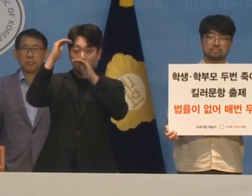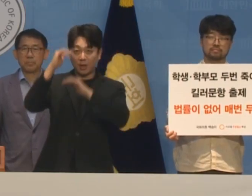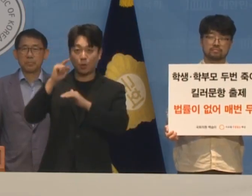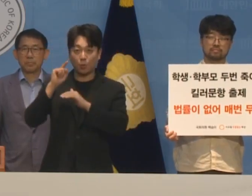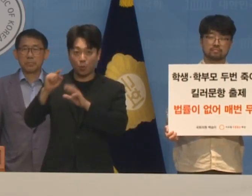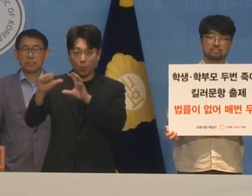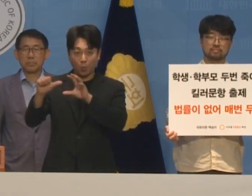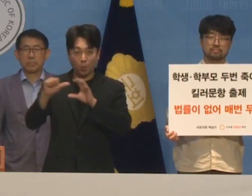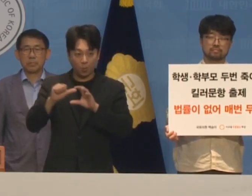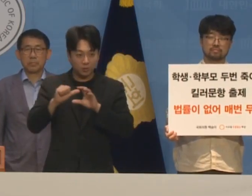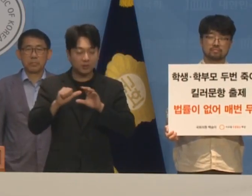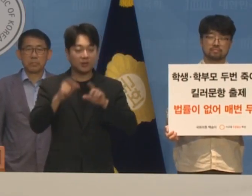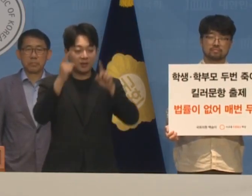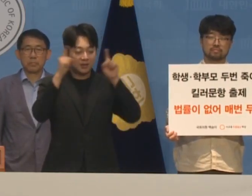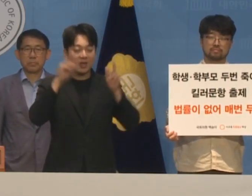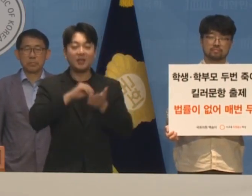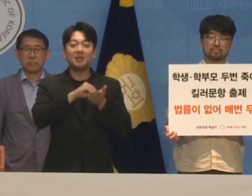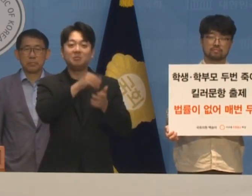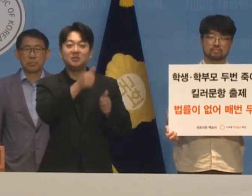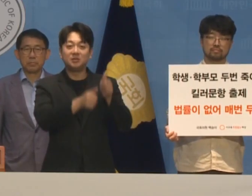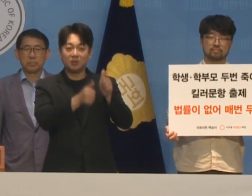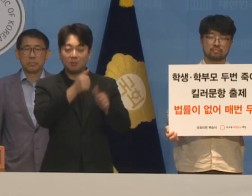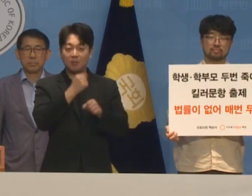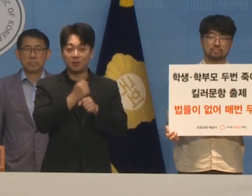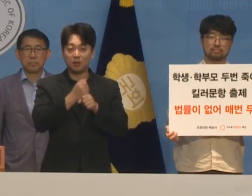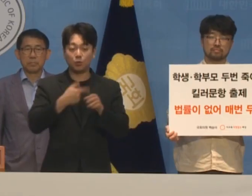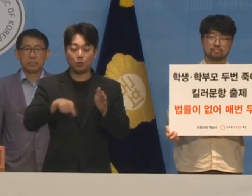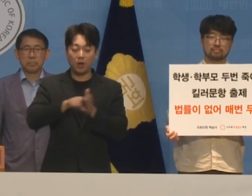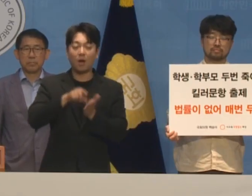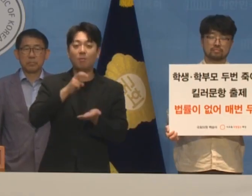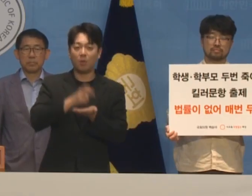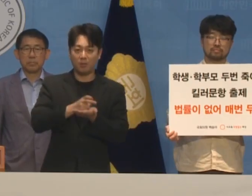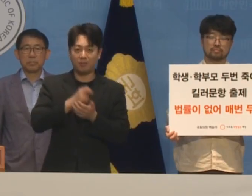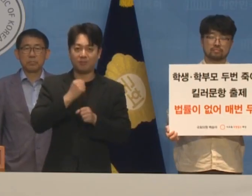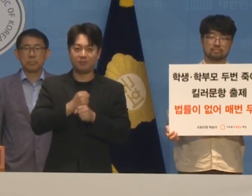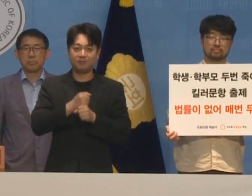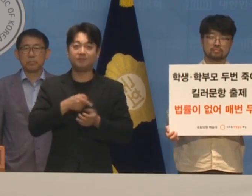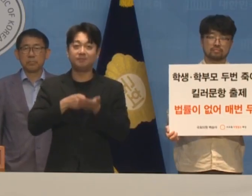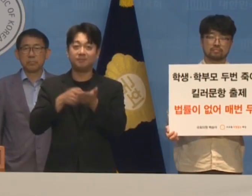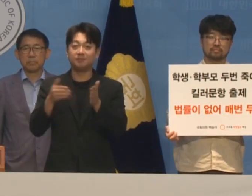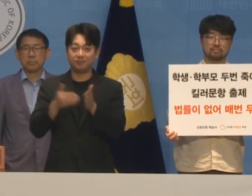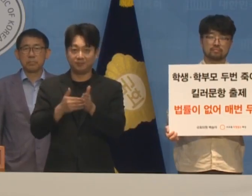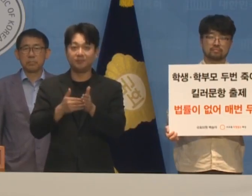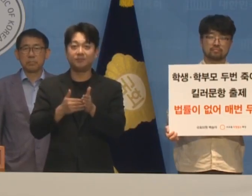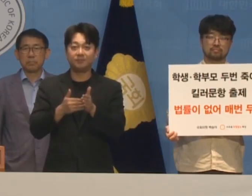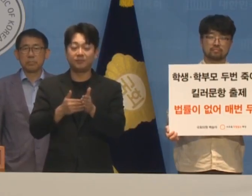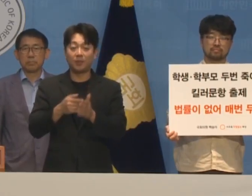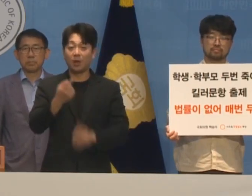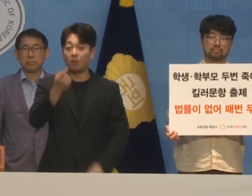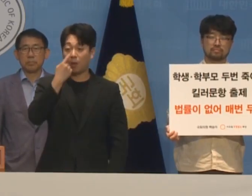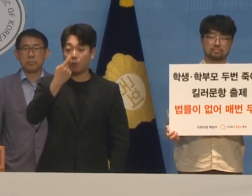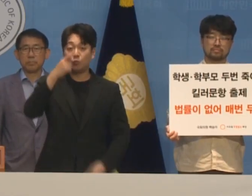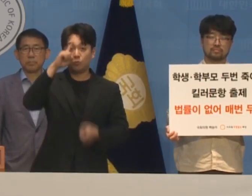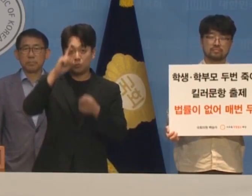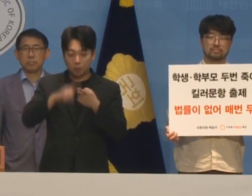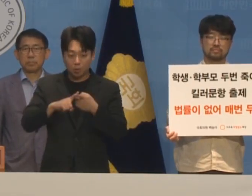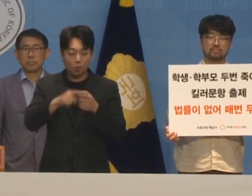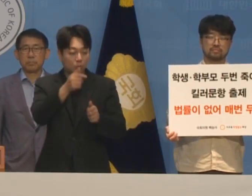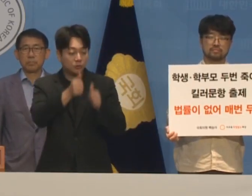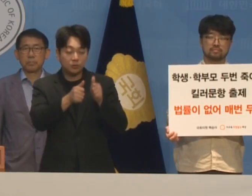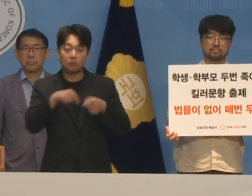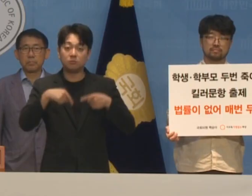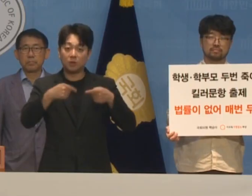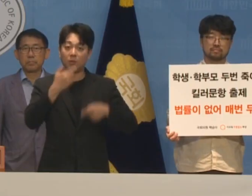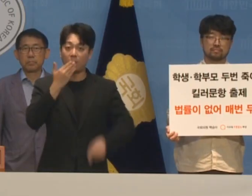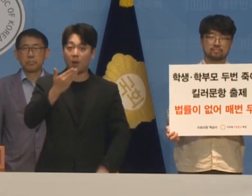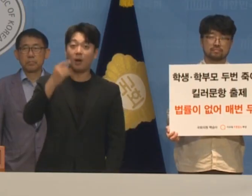선행교육 규제법 개정안을 발의했습니다. 배운 데서 출제한다는 지극히 당연한 평가의 상식이